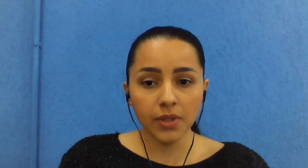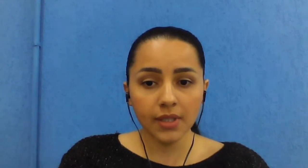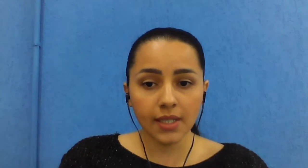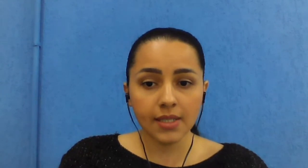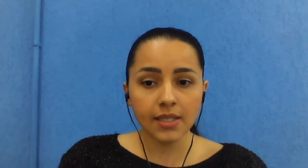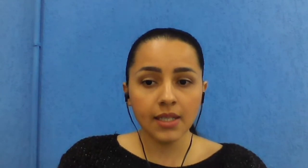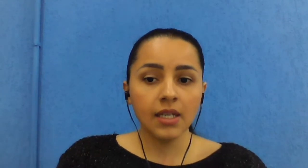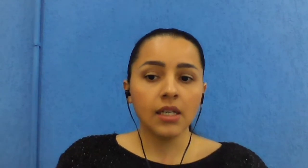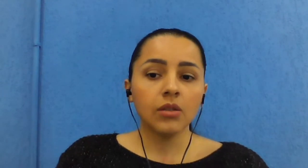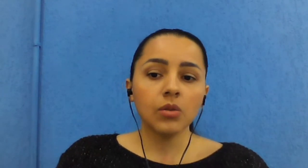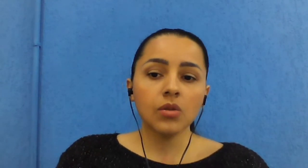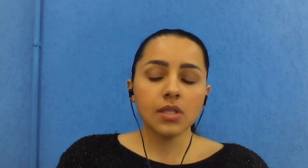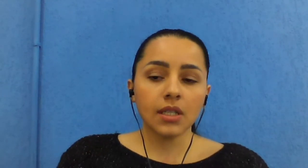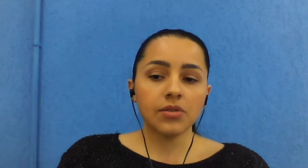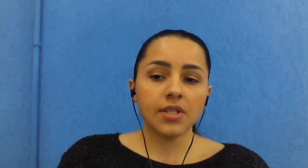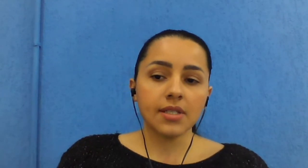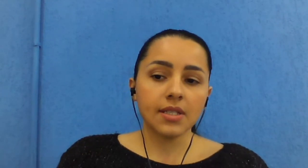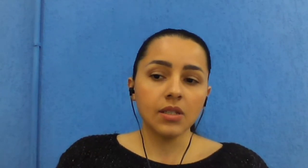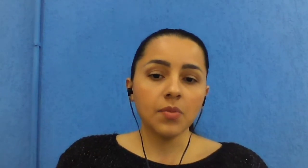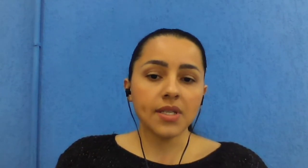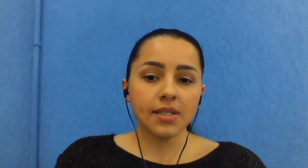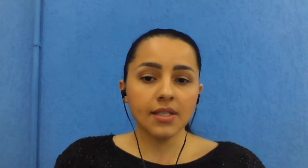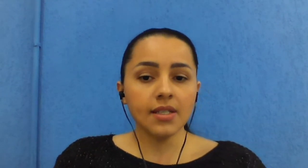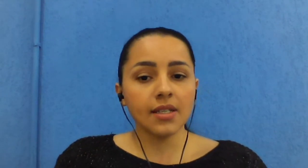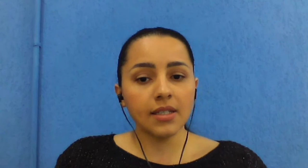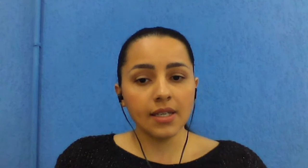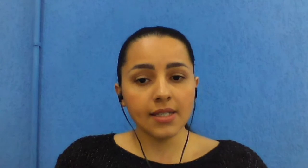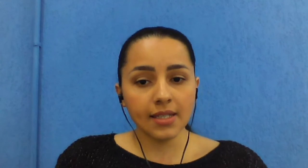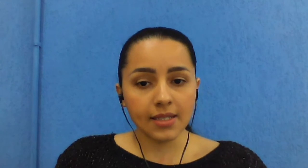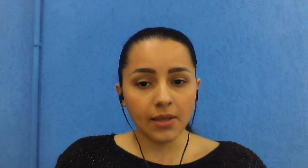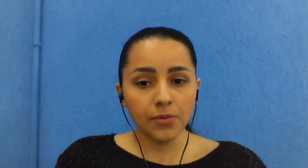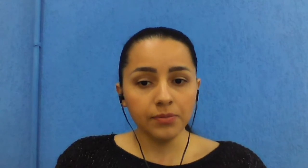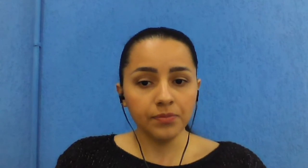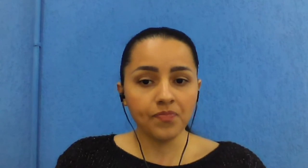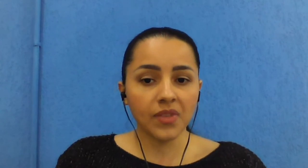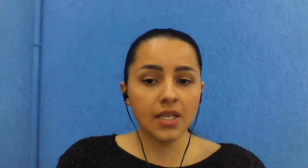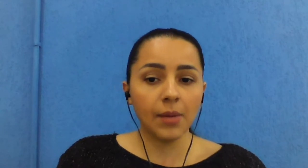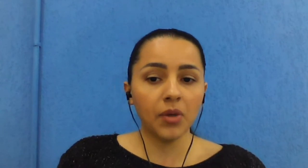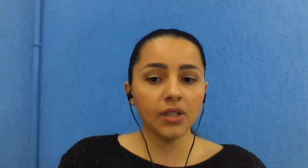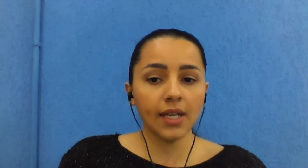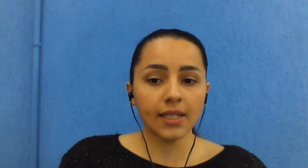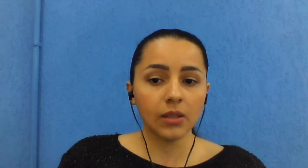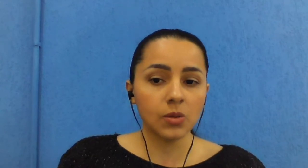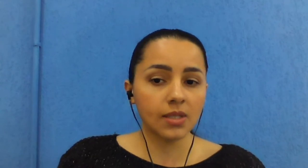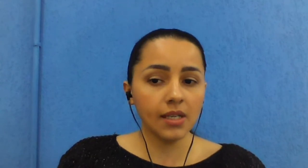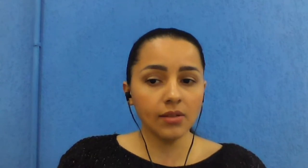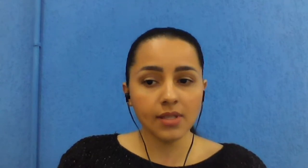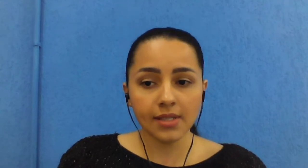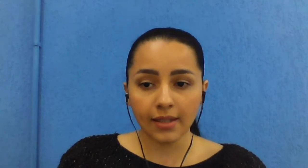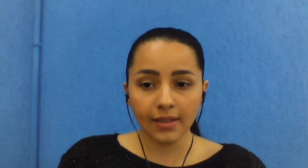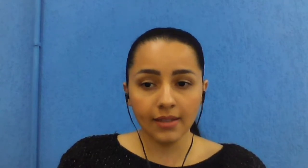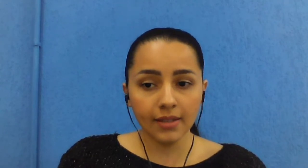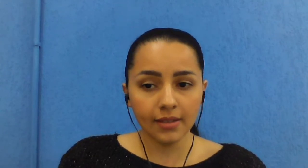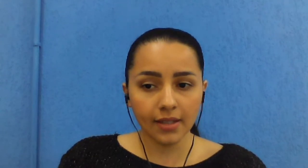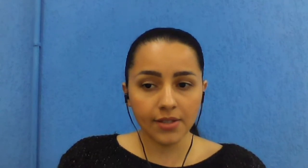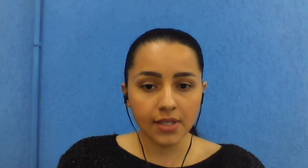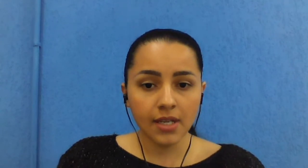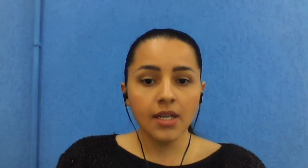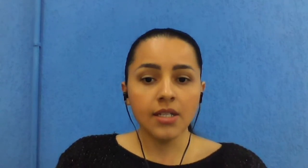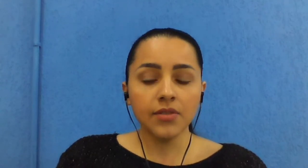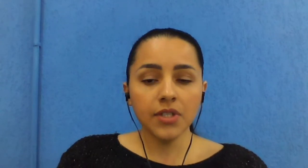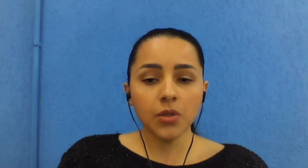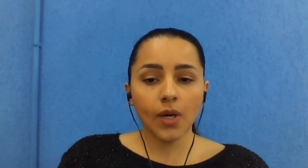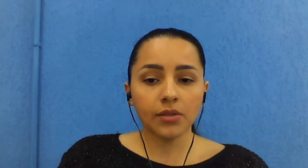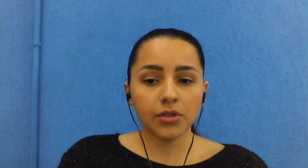de 2013 do Conselho de Ensino, Pesquisa e Extensão e a Portaria